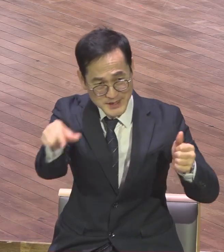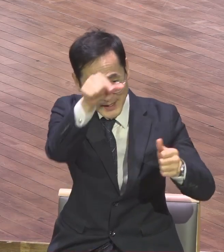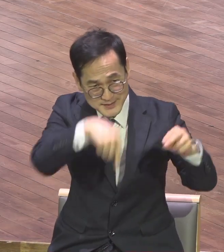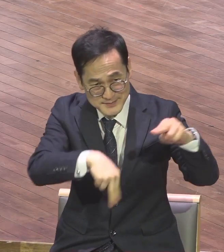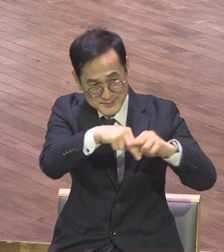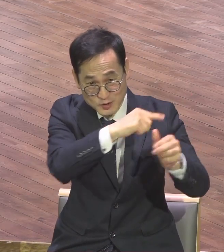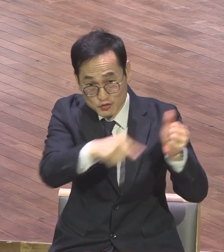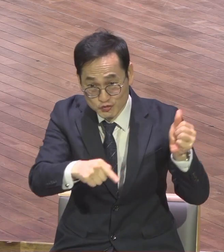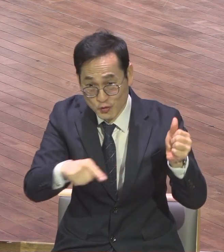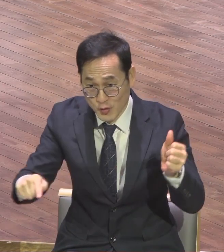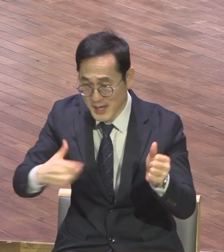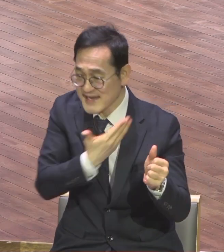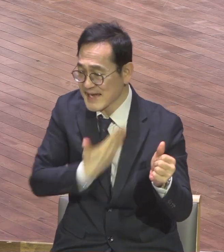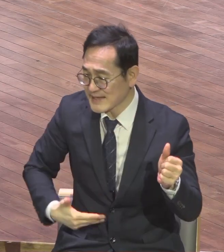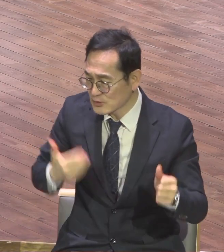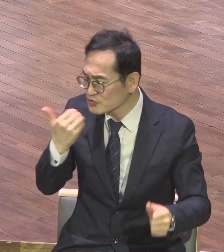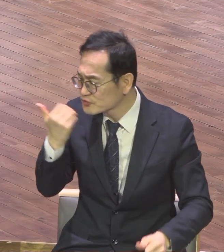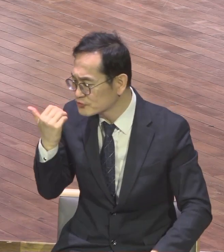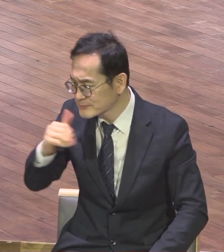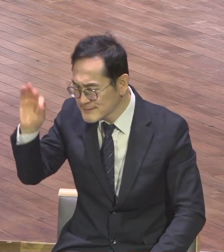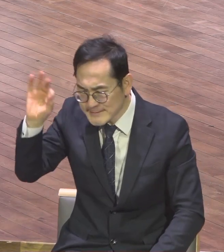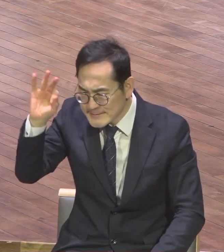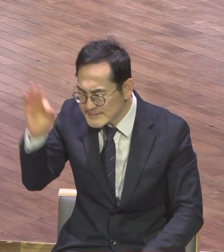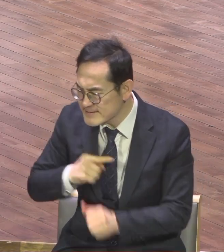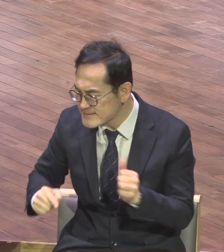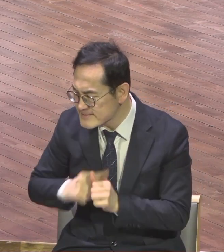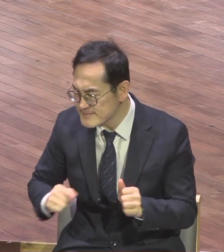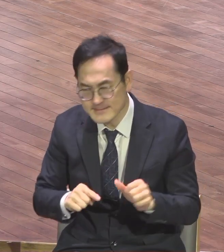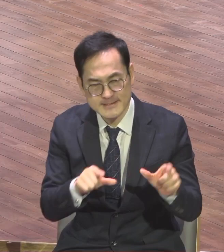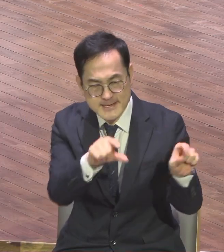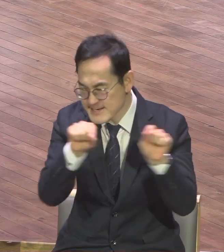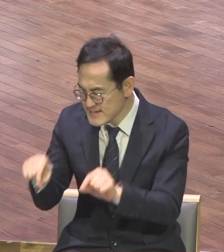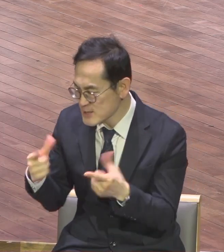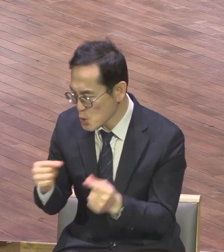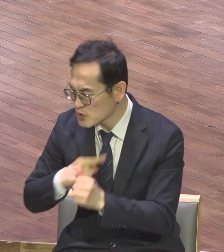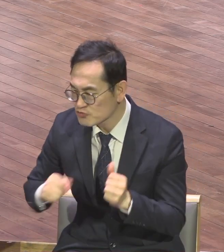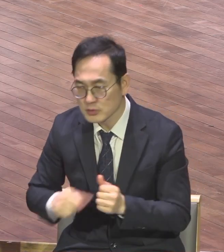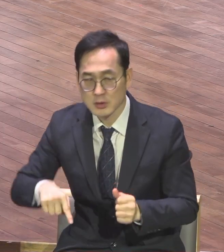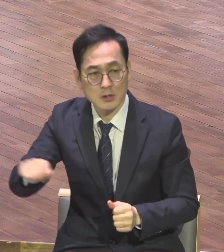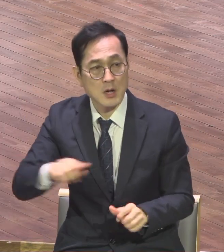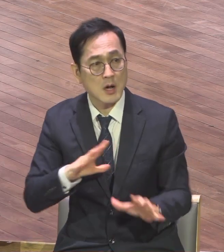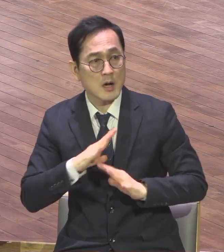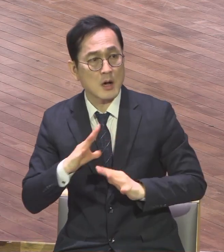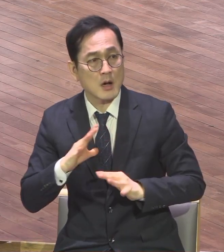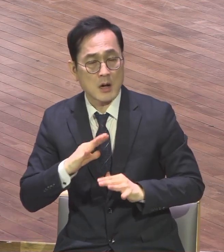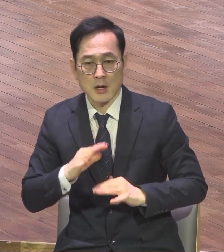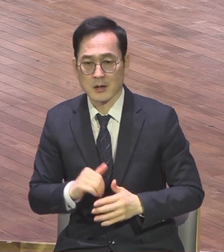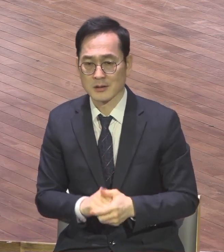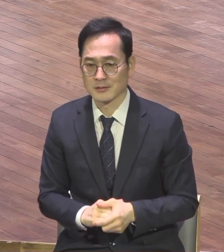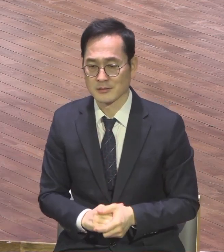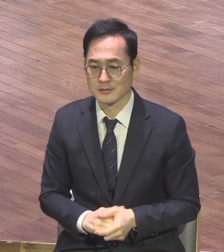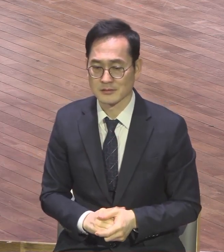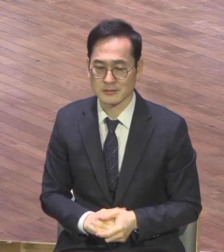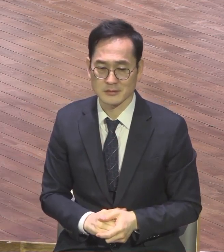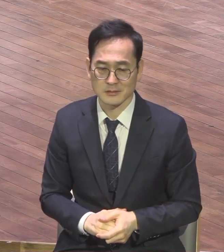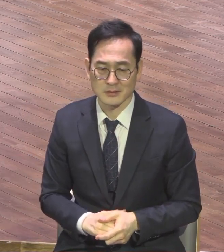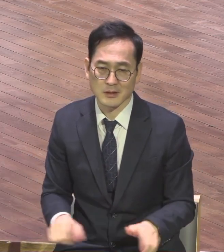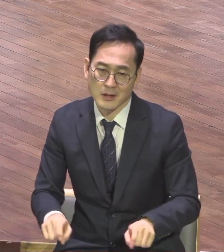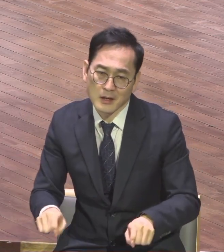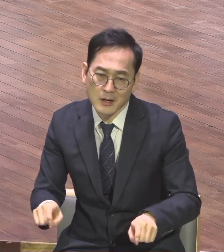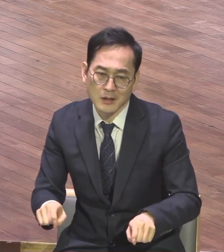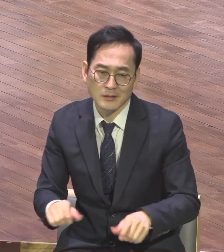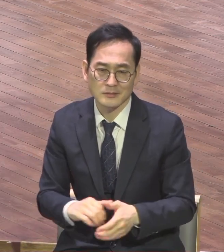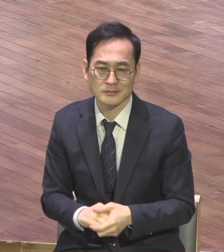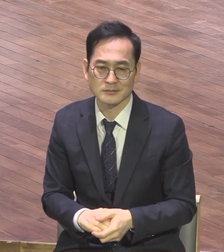된다. 수배 대상자들이었어요. 언제 체포될지 모르는 상태에 있었습니다. 그런데